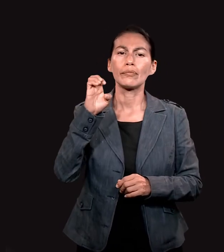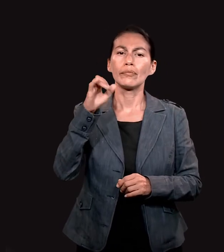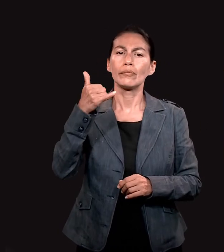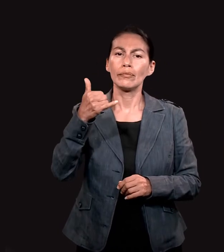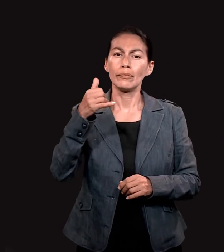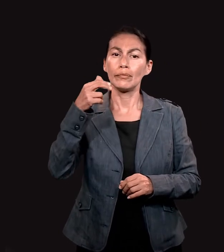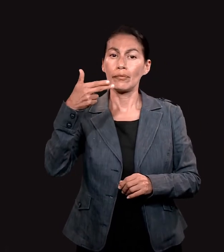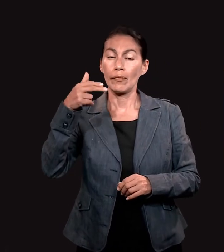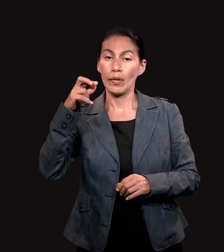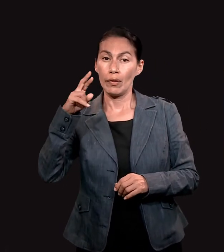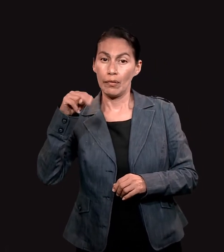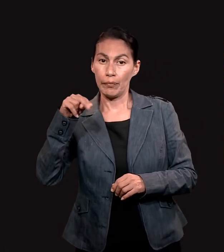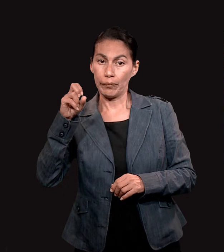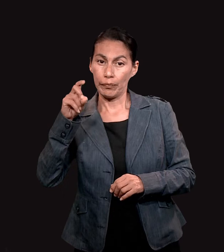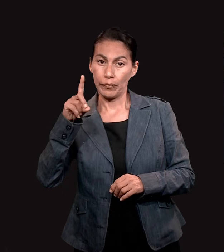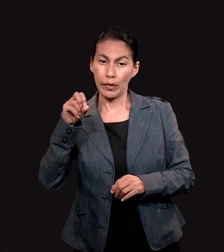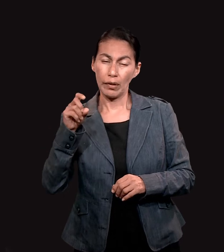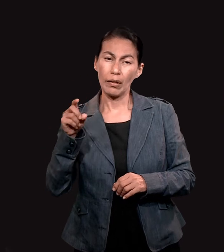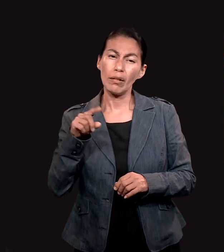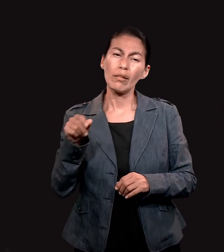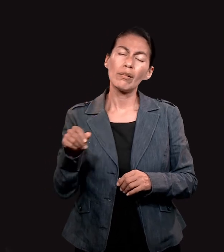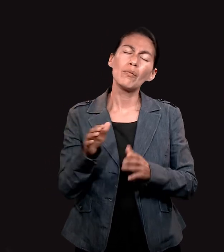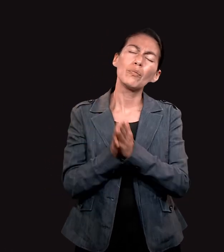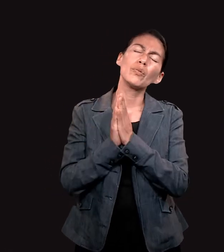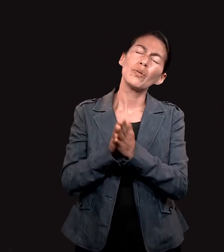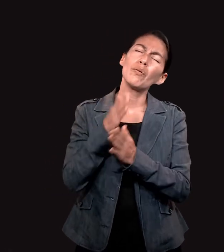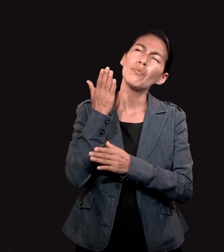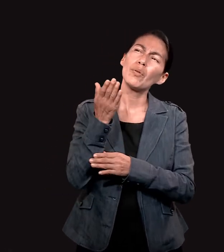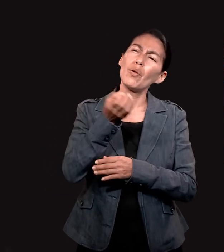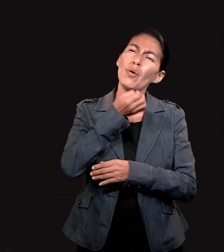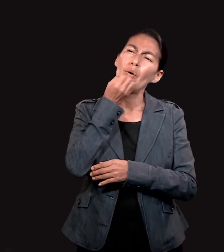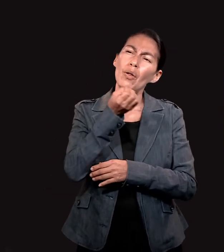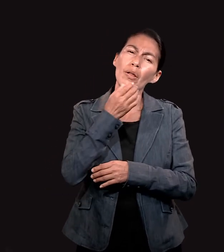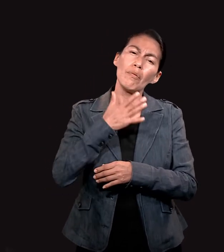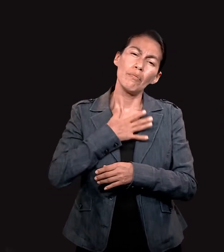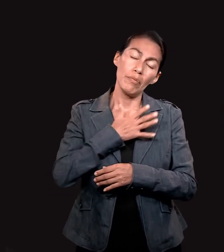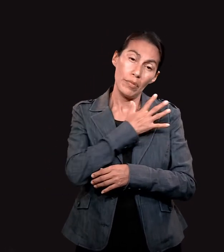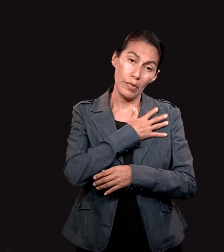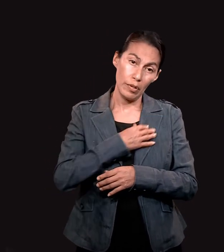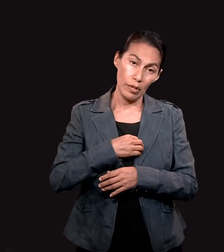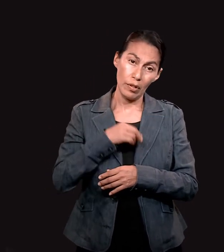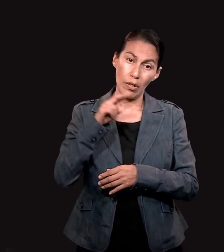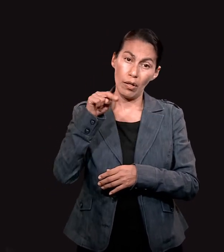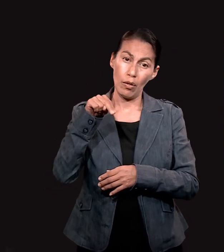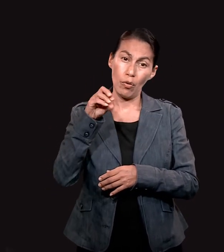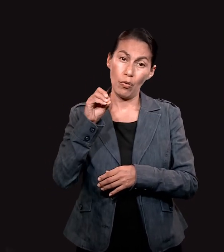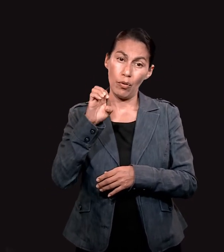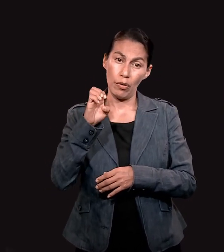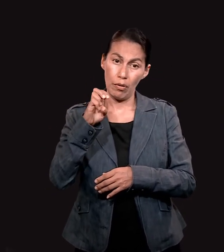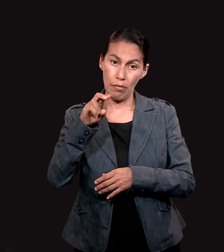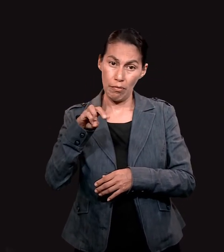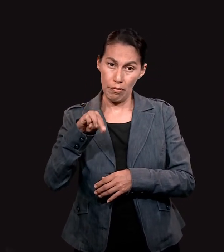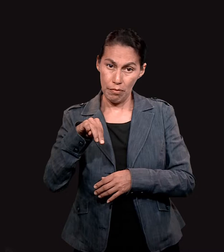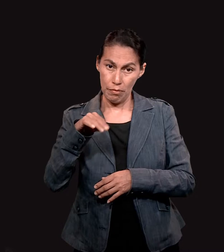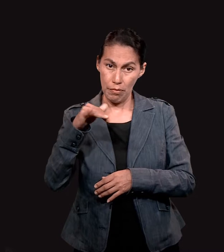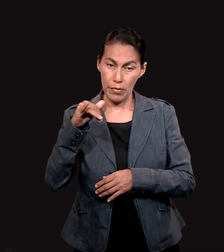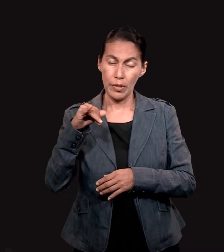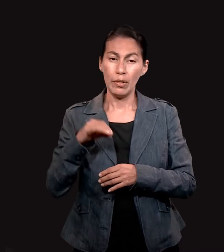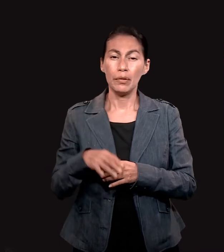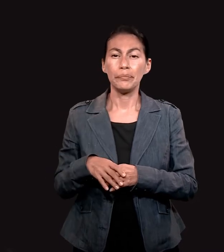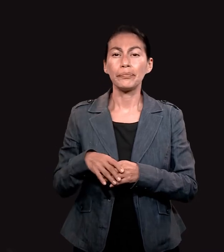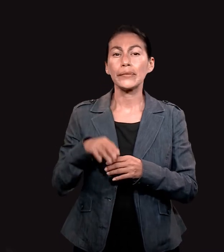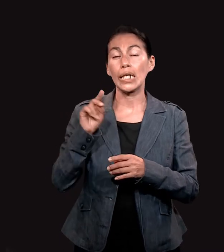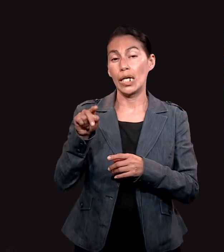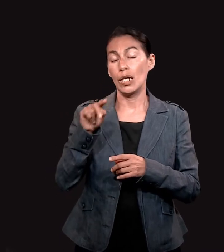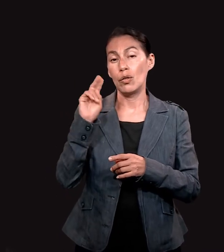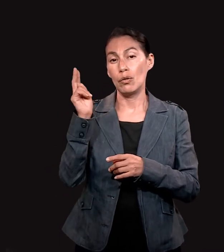Hernández, les pido que oren por mi hija Ruth Noemí Hernández para que Dios le abra las puertas de la